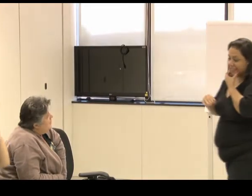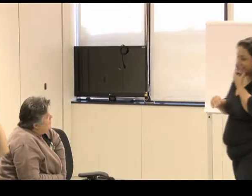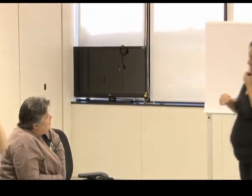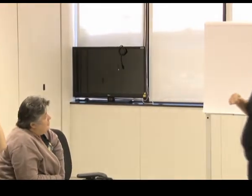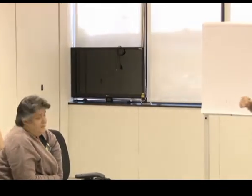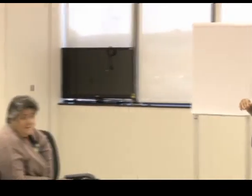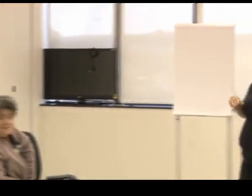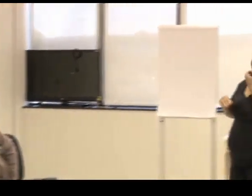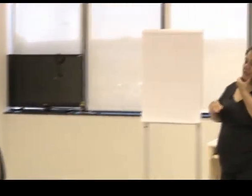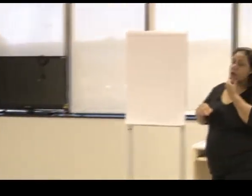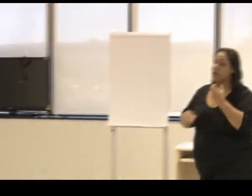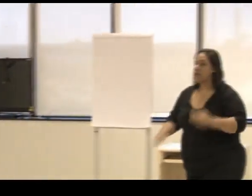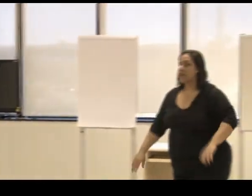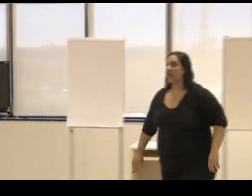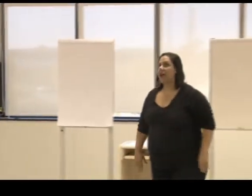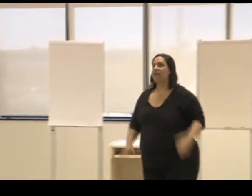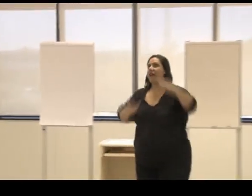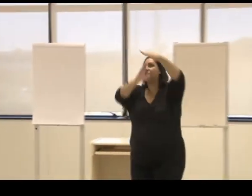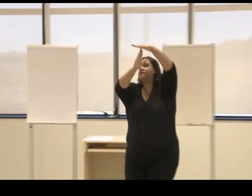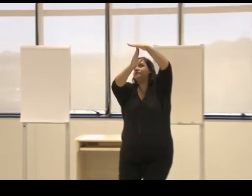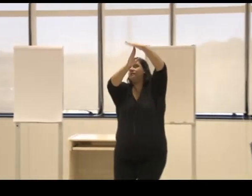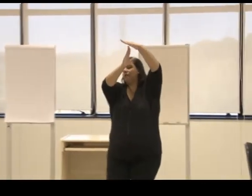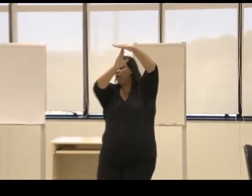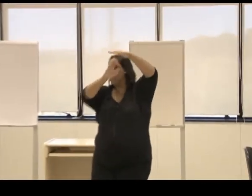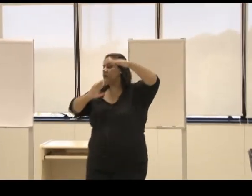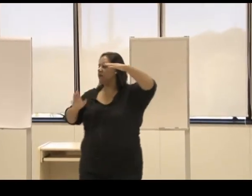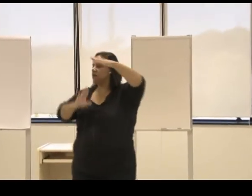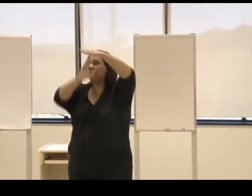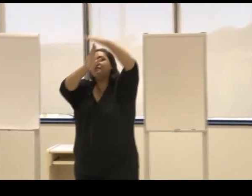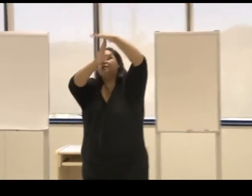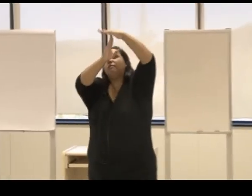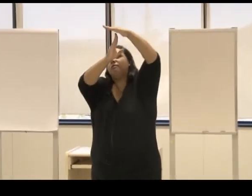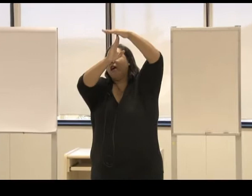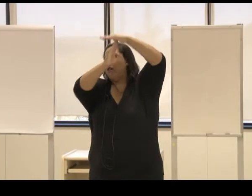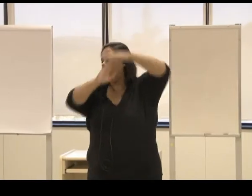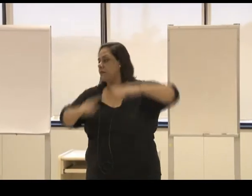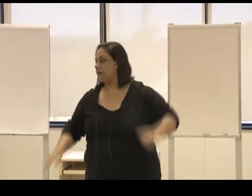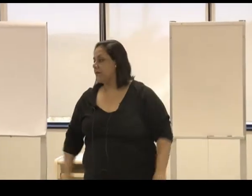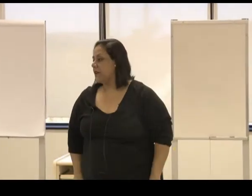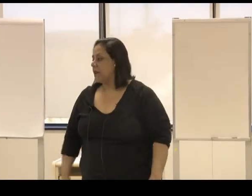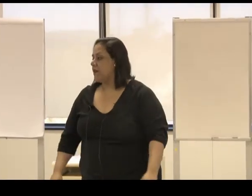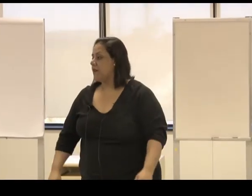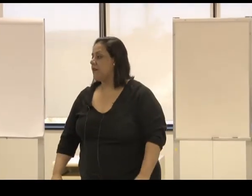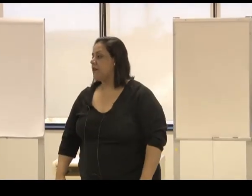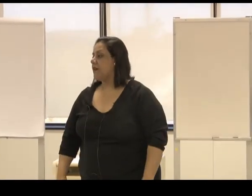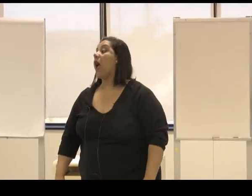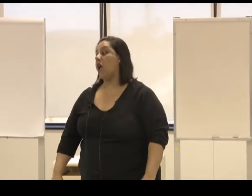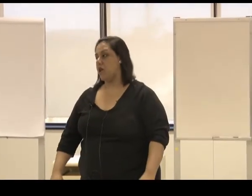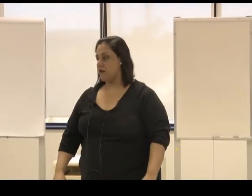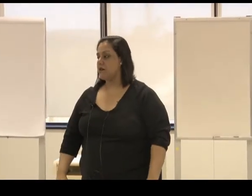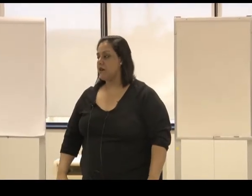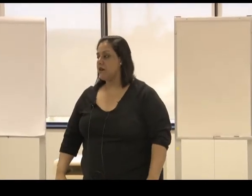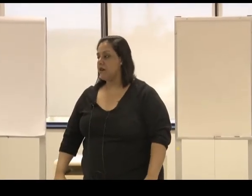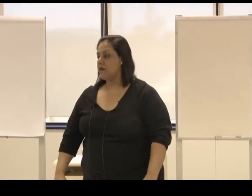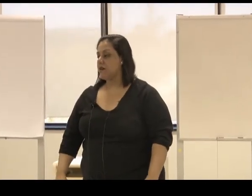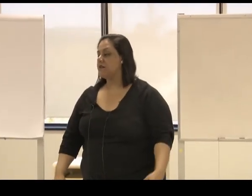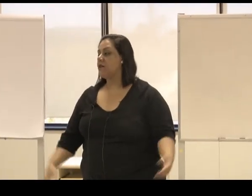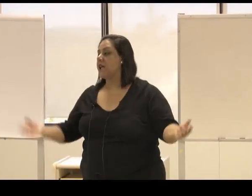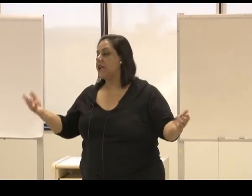ser em cima, assim? Quando eu quiser falar deles, porque eles são os que nasceram primeiro, né? Não, mas a mão é lá em cima. Porque são 13.